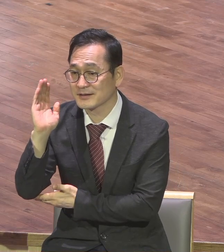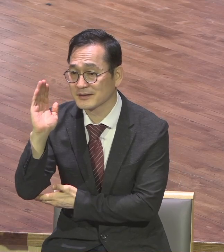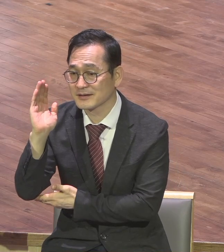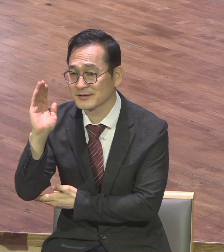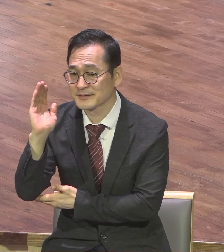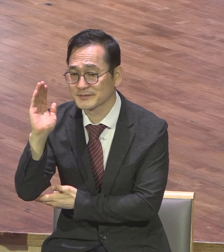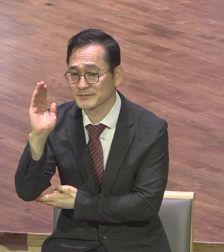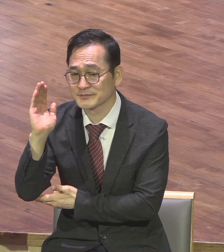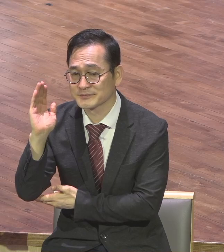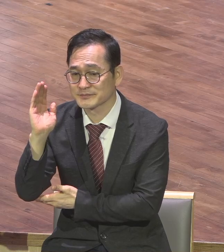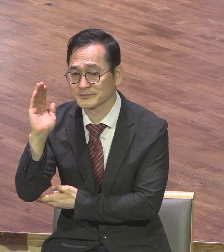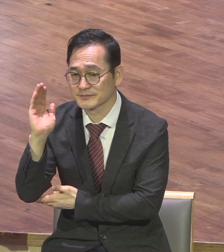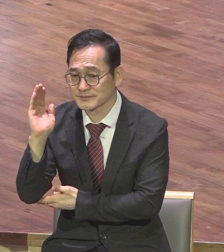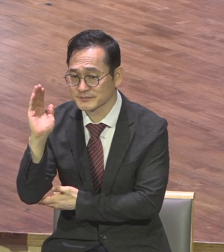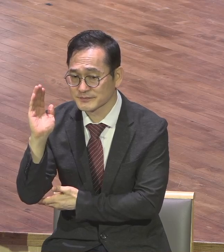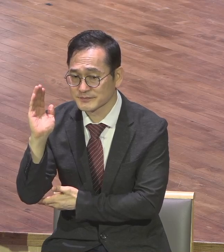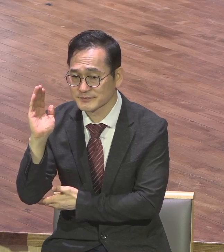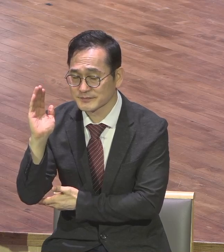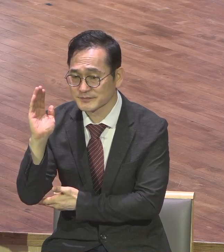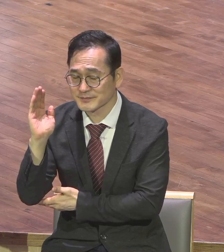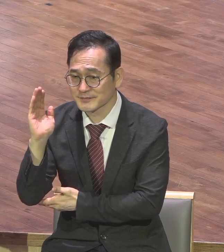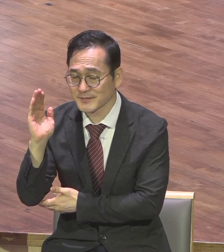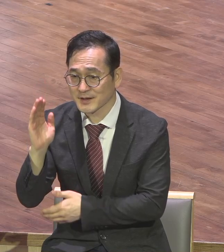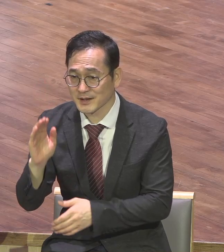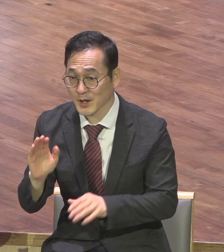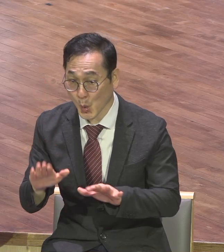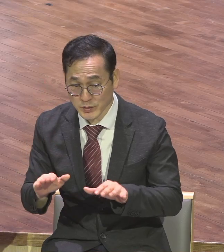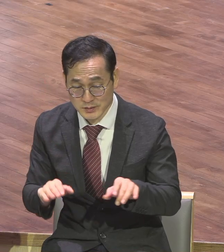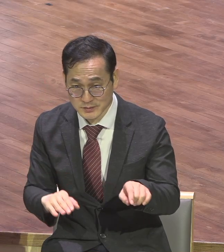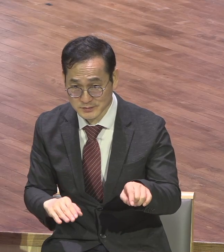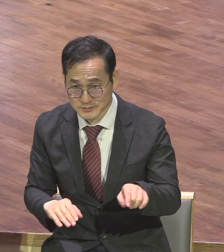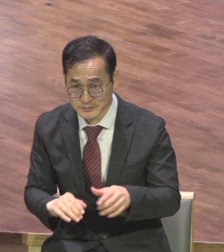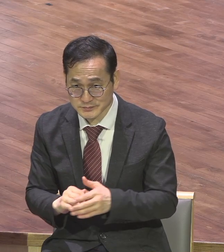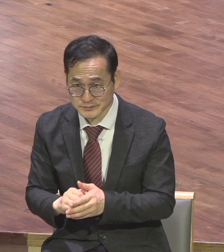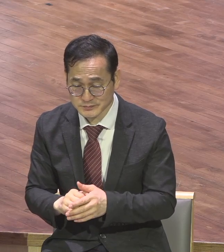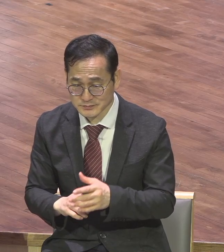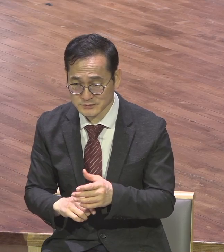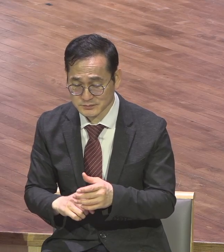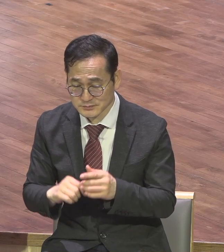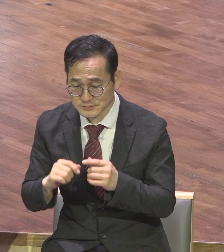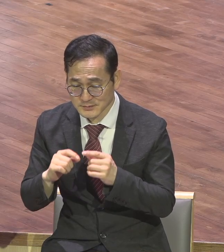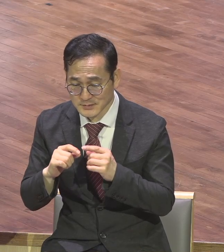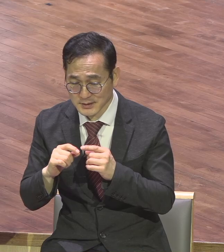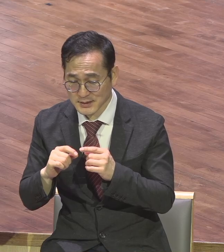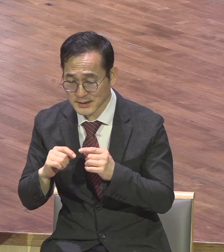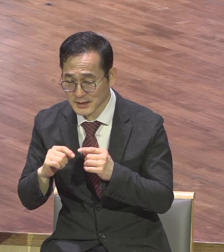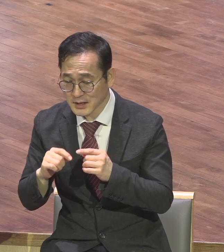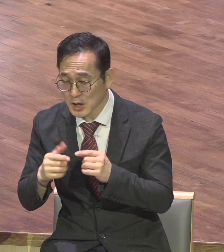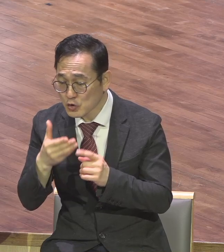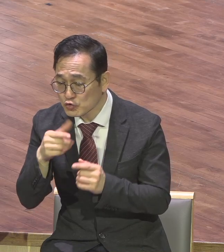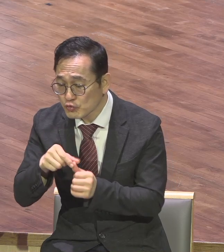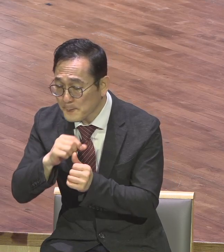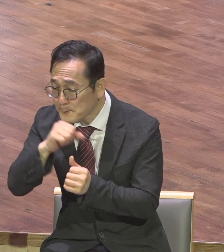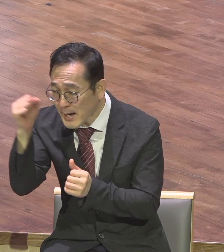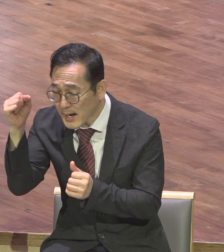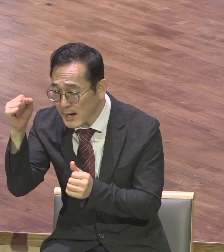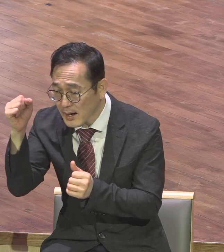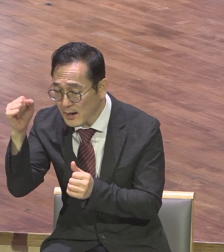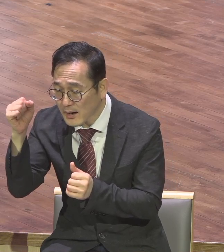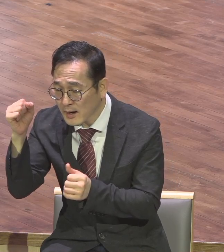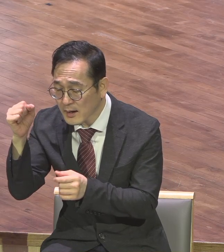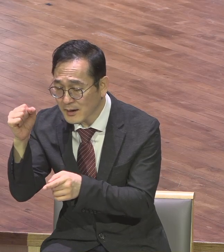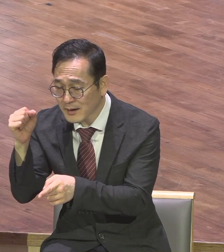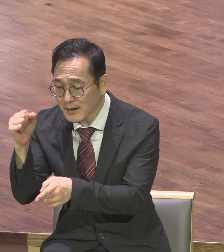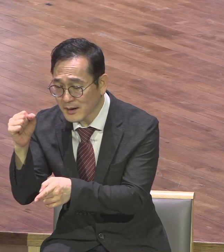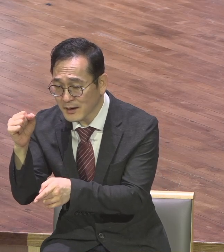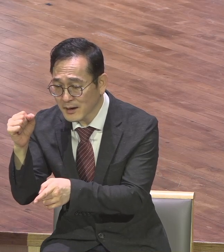이걸 강조합니다. 그리고 오늘 이 본문부터는 그 범위를 개인을 넘어서 구원받은